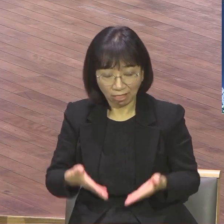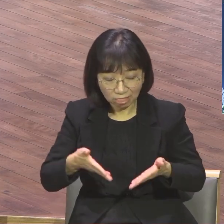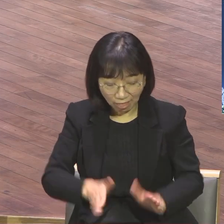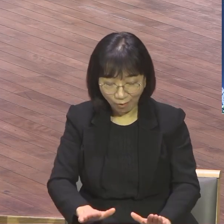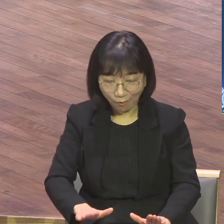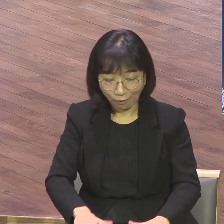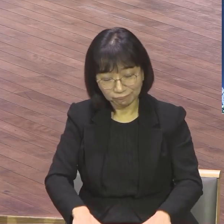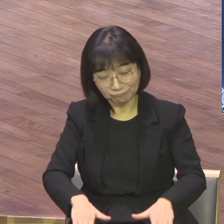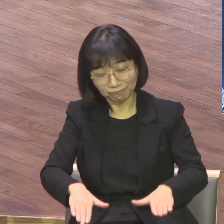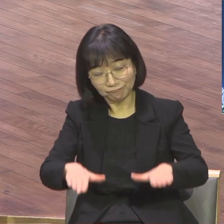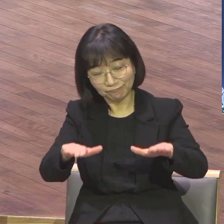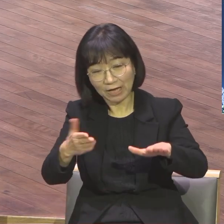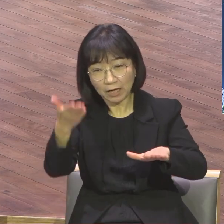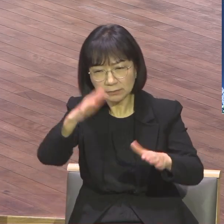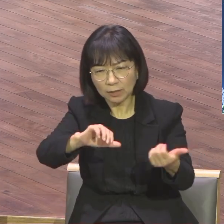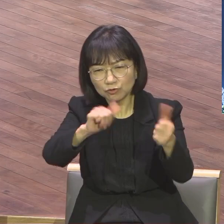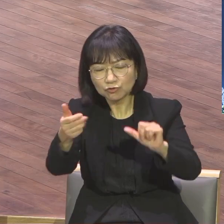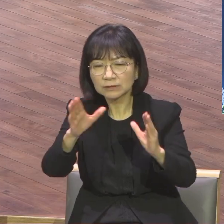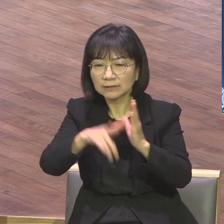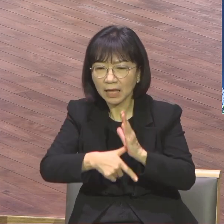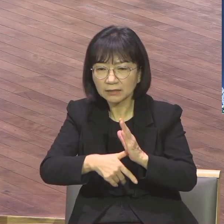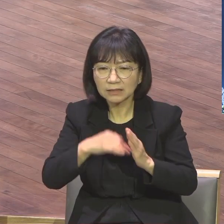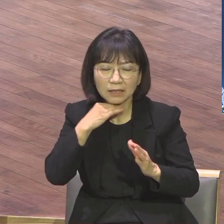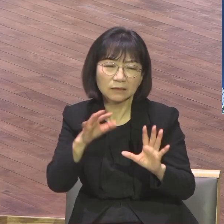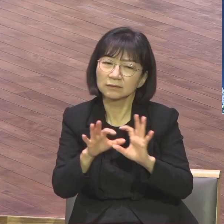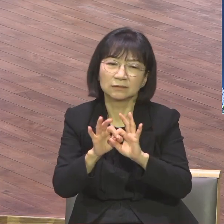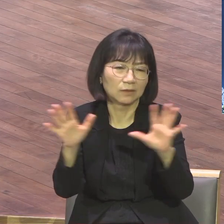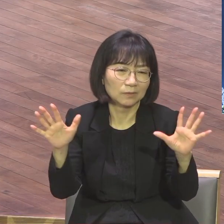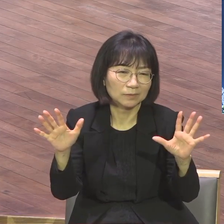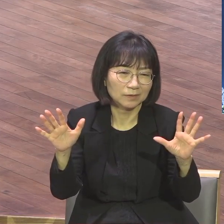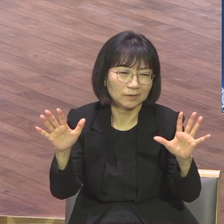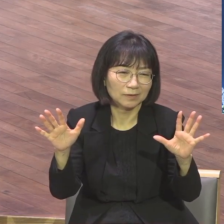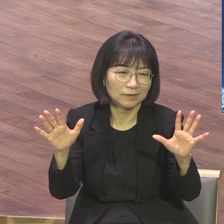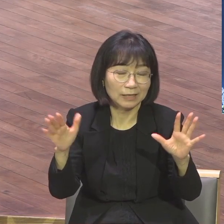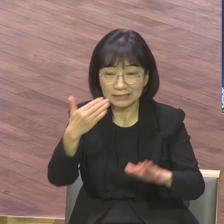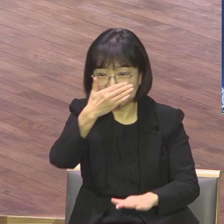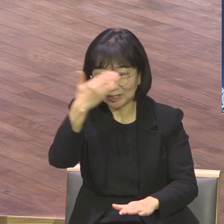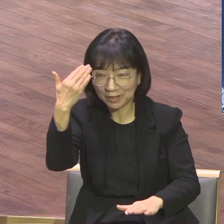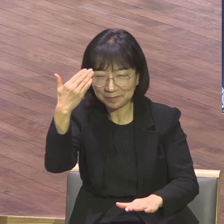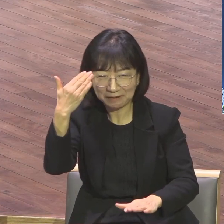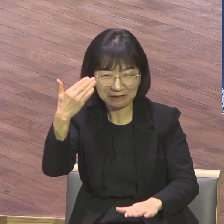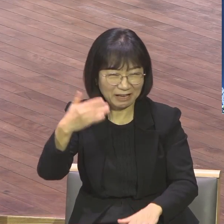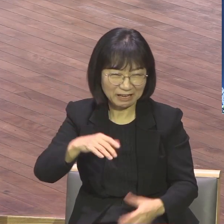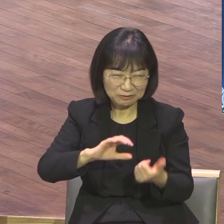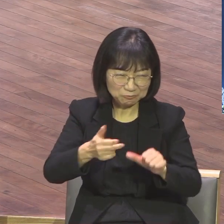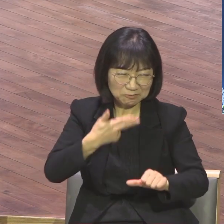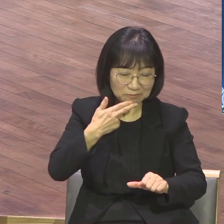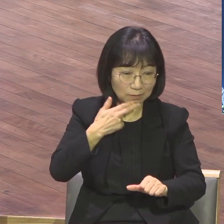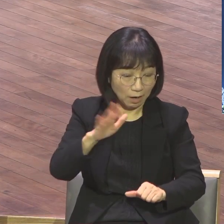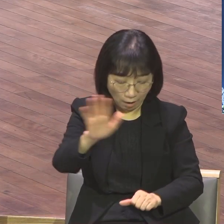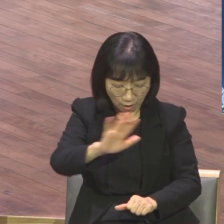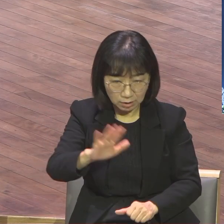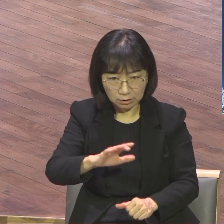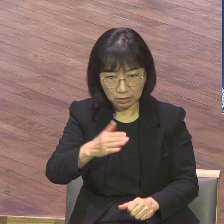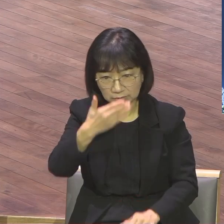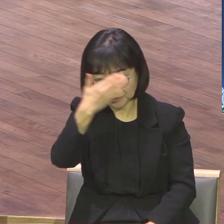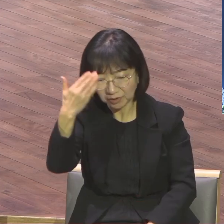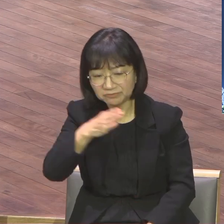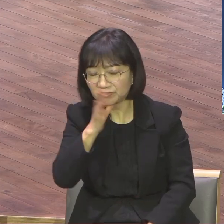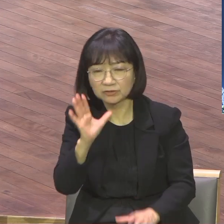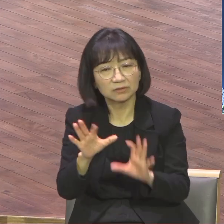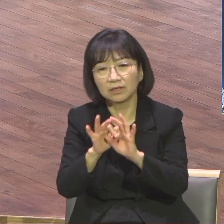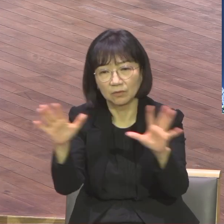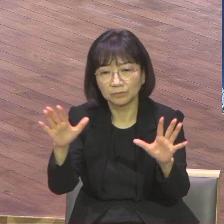순수로 태어나는데 죽을 때는 순수가 없어. 젊었다고 빨리 안 죽을 수가 없습니다. 언제 갈지 몰라.